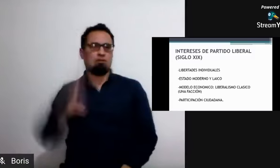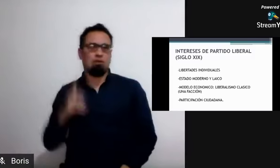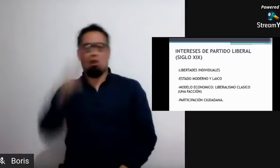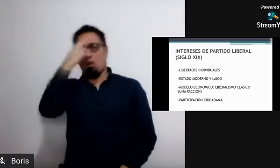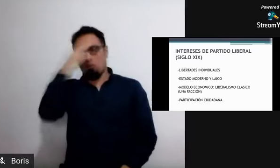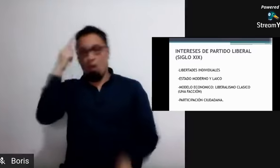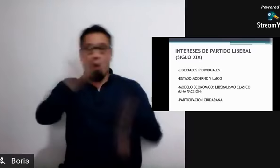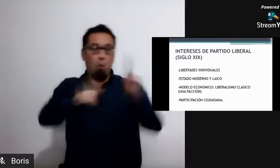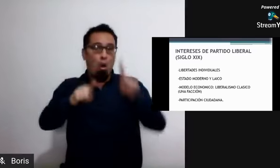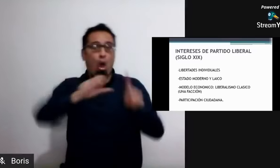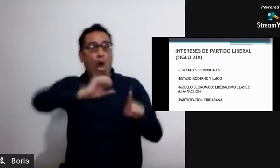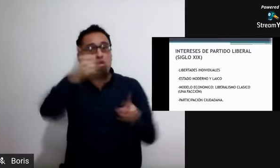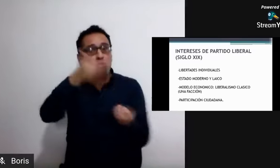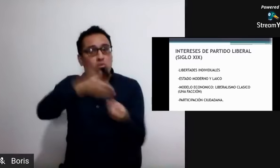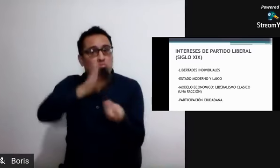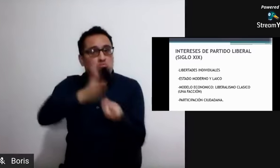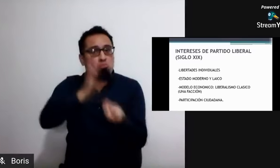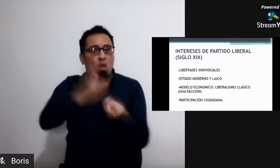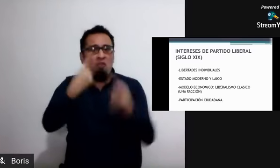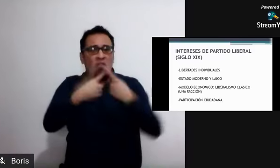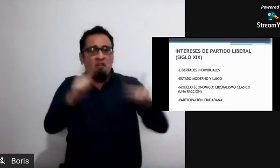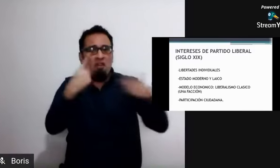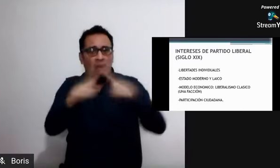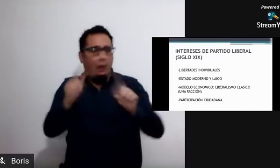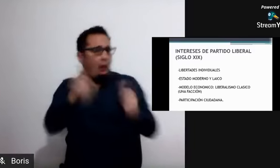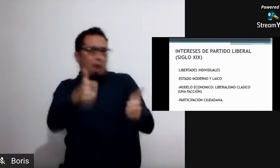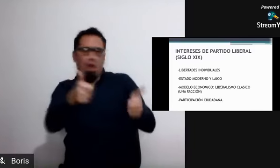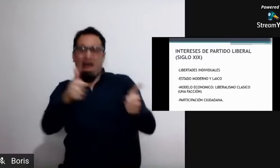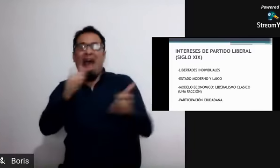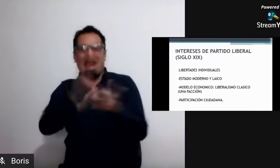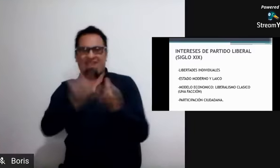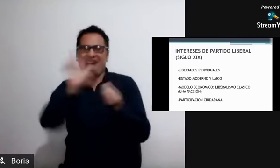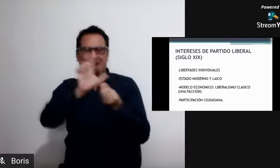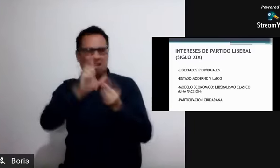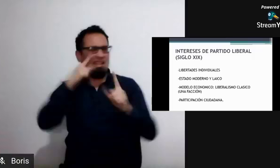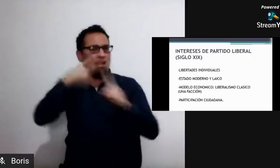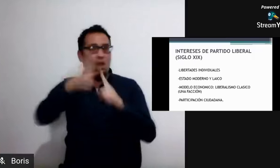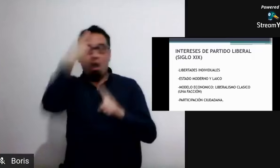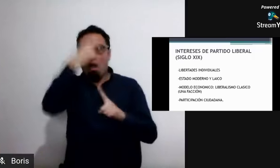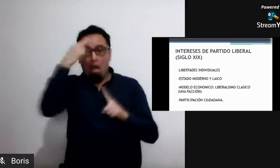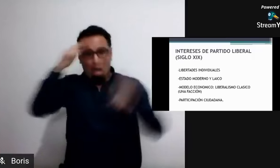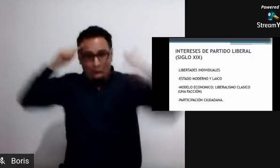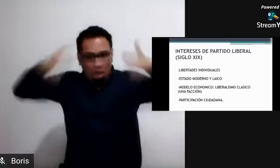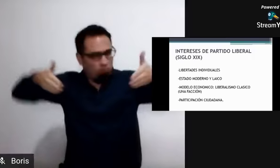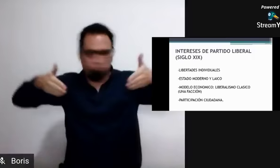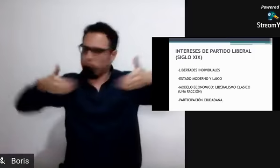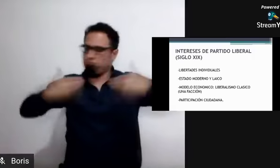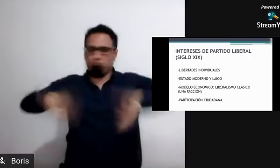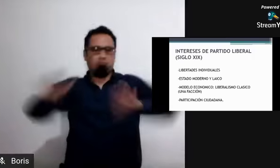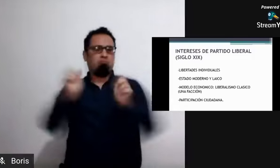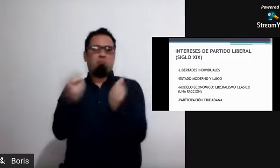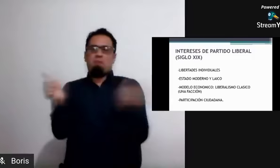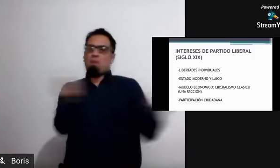También para ese entonces se pretendía que las personas siguieran sus ideologías religiosas,